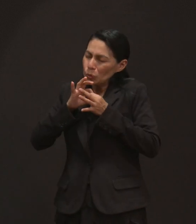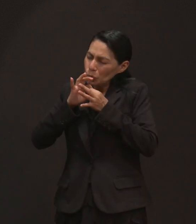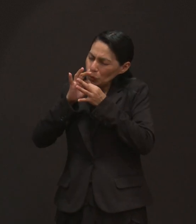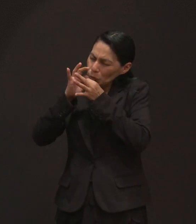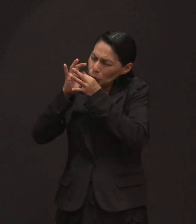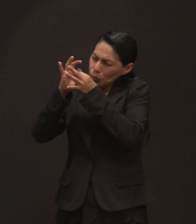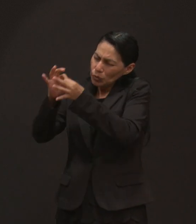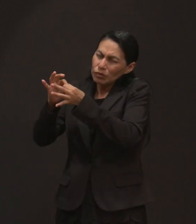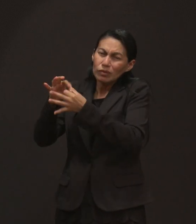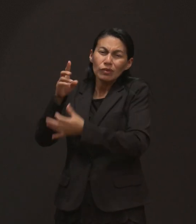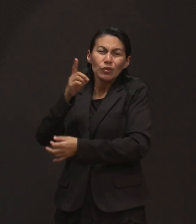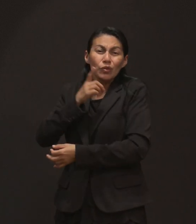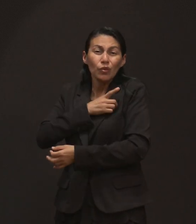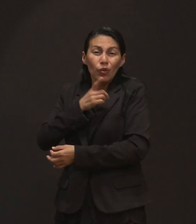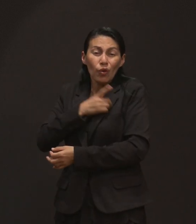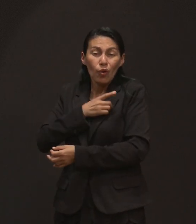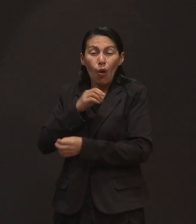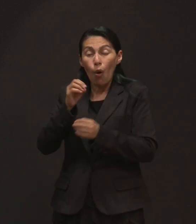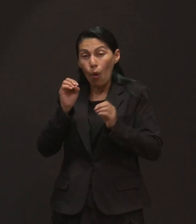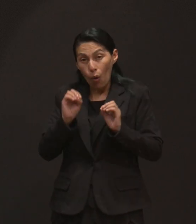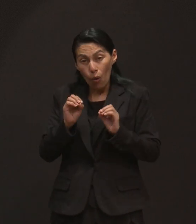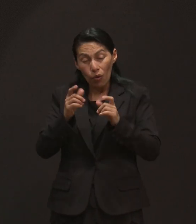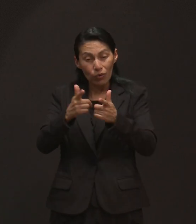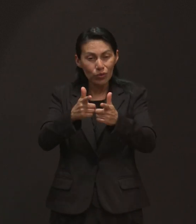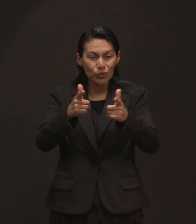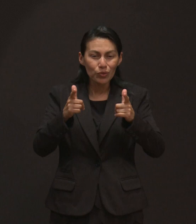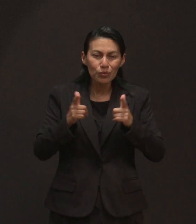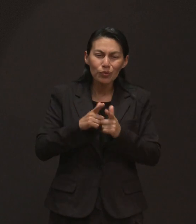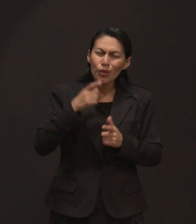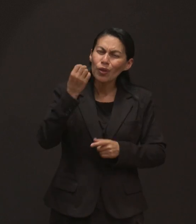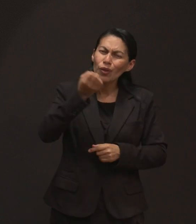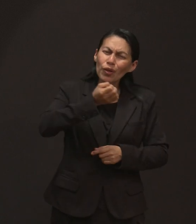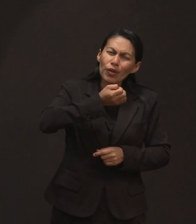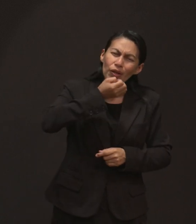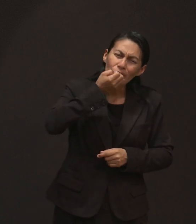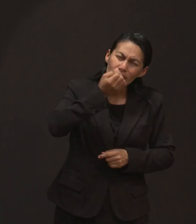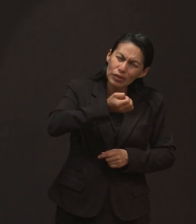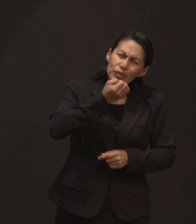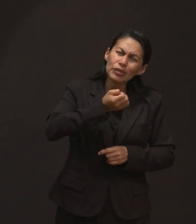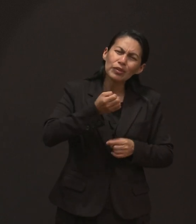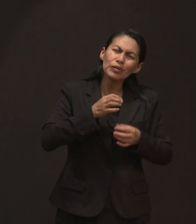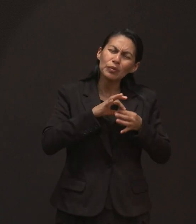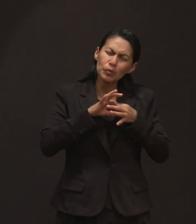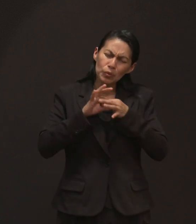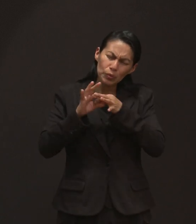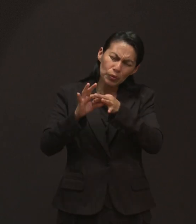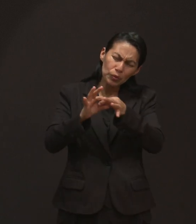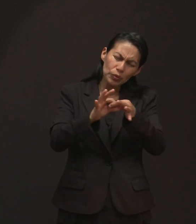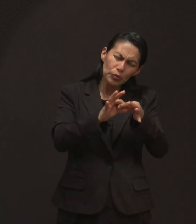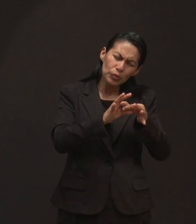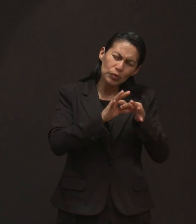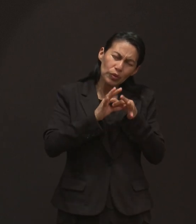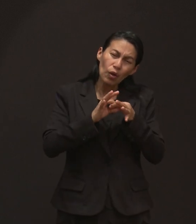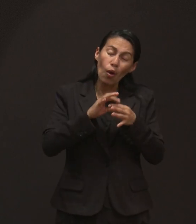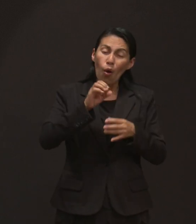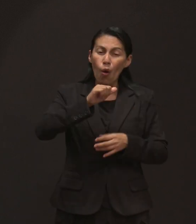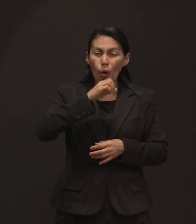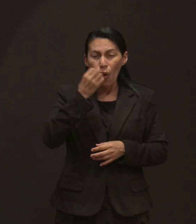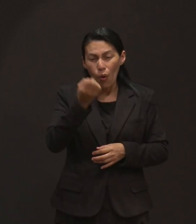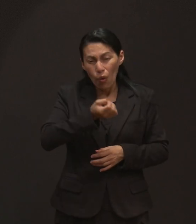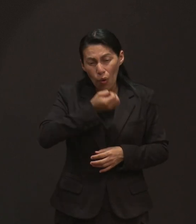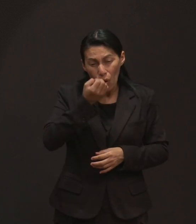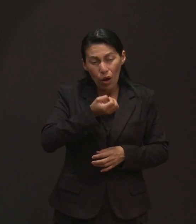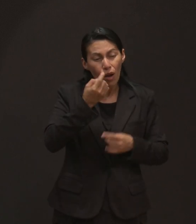solas con Dios o a unirte a un grupo de oración donde puedas ver que otros oran por ti, tú puedes orar por otros.